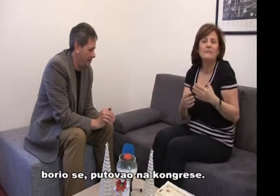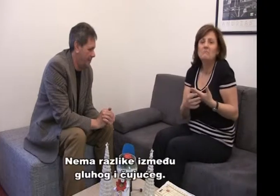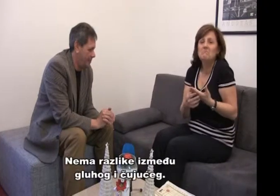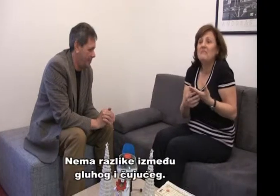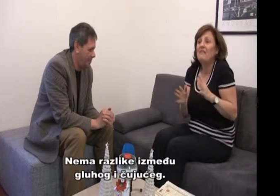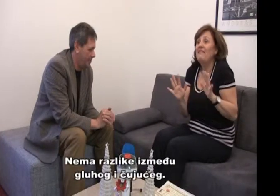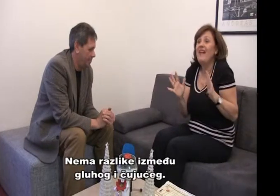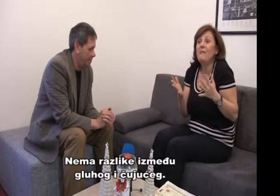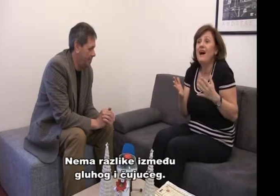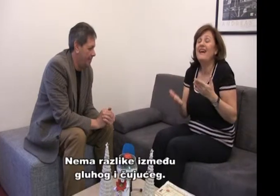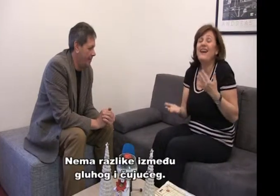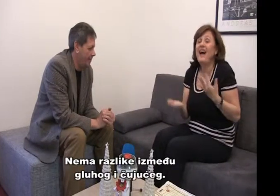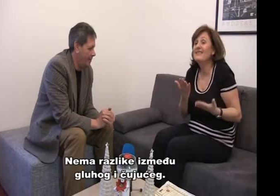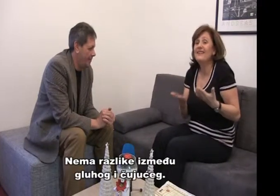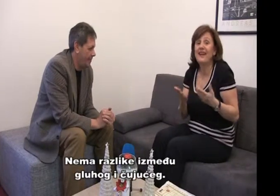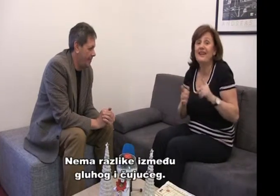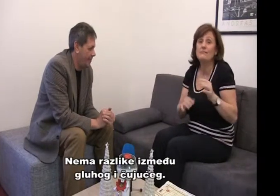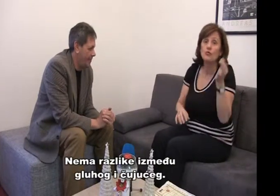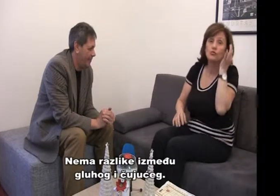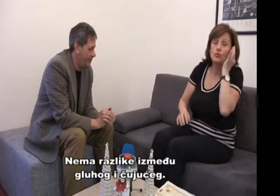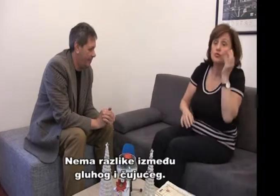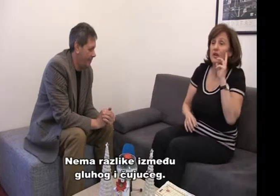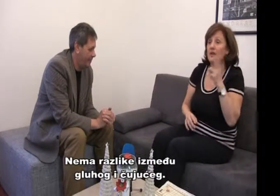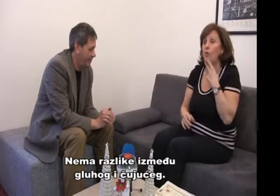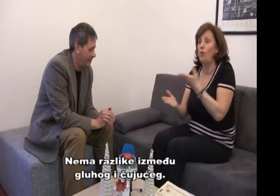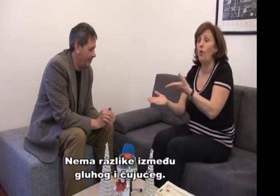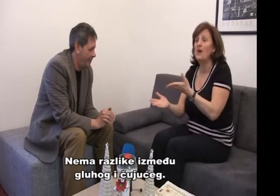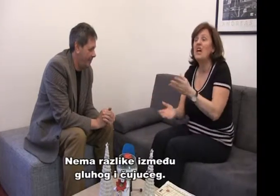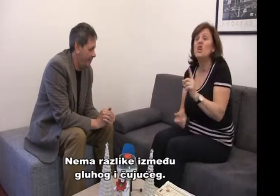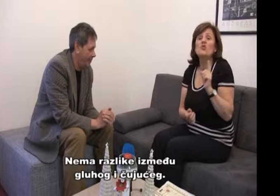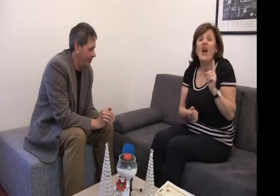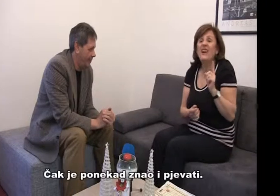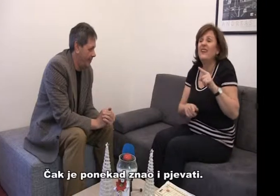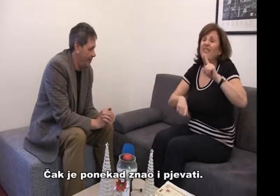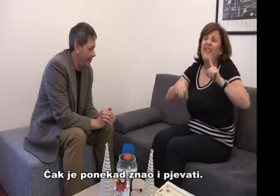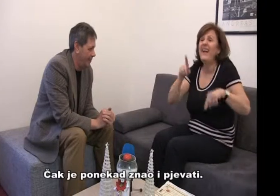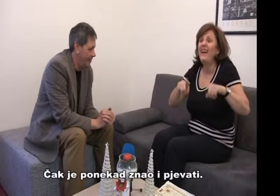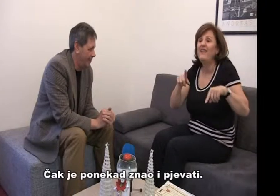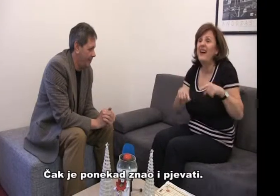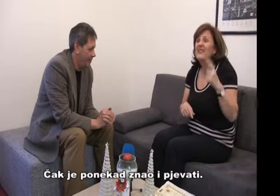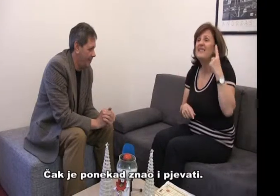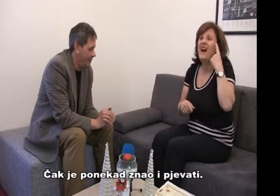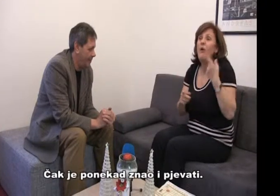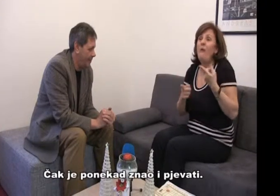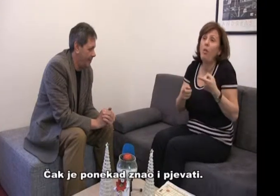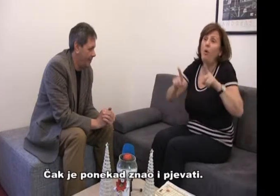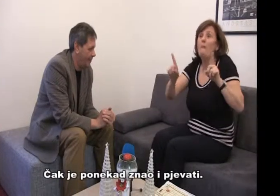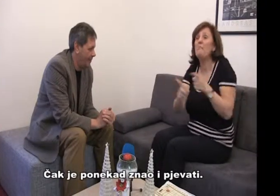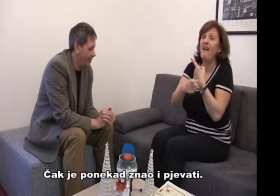Nema razlike između čujućeg i gluhog. čak nekada je znao malo